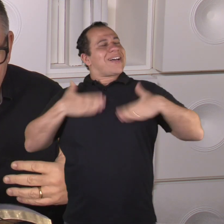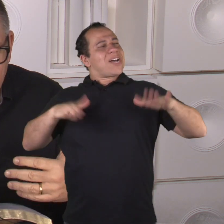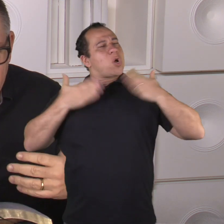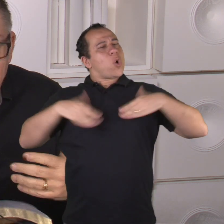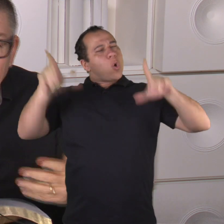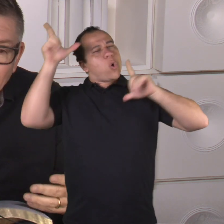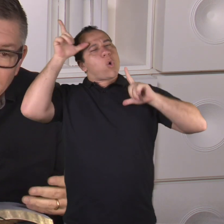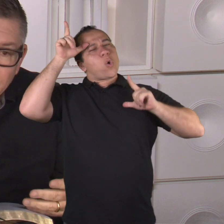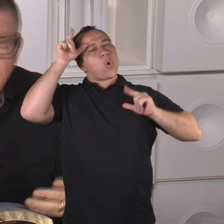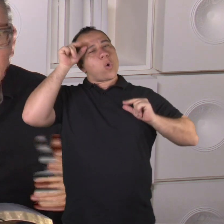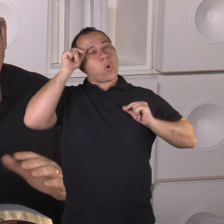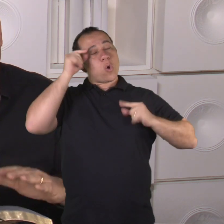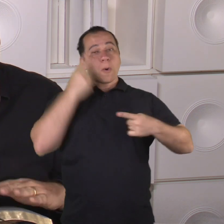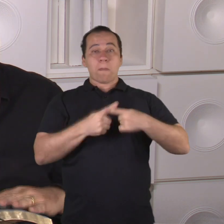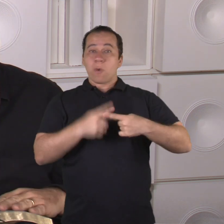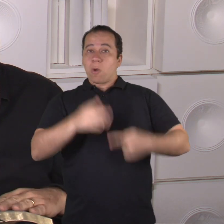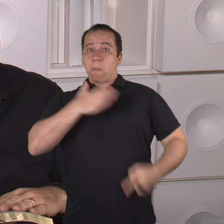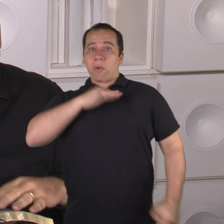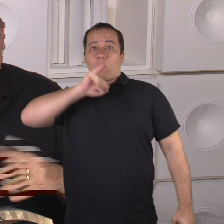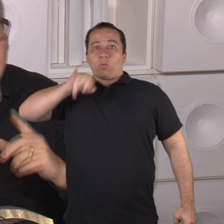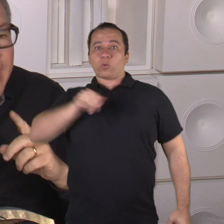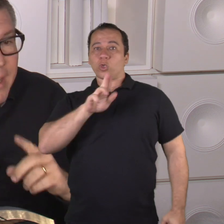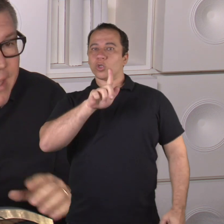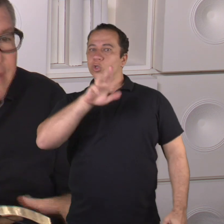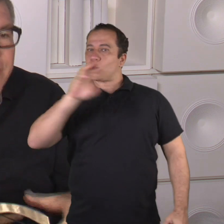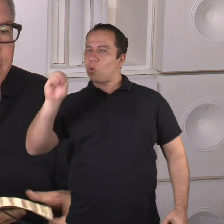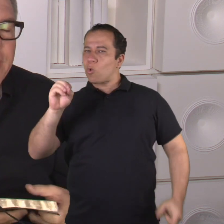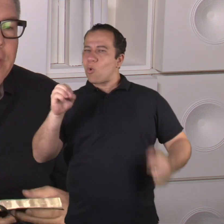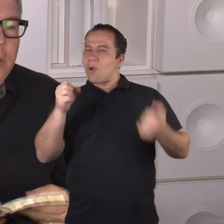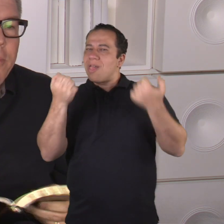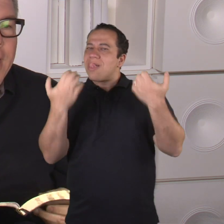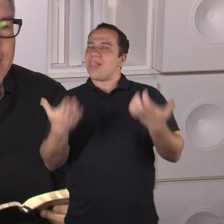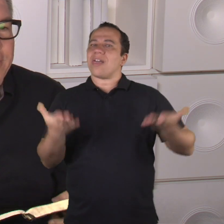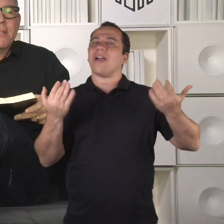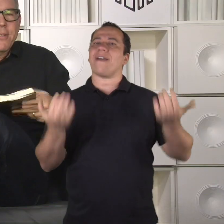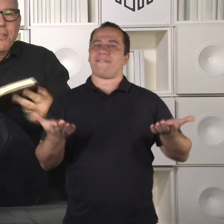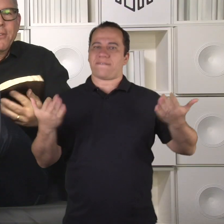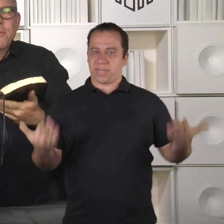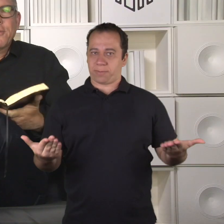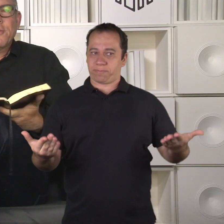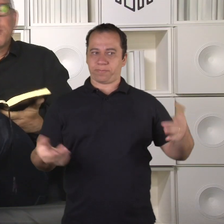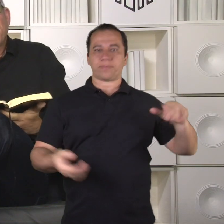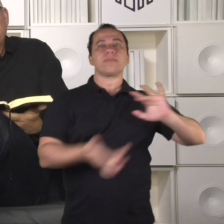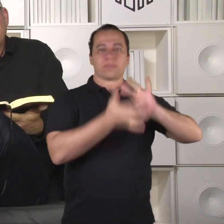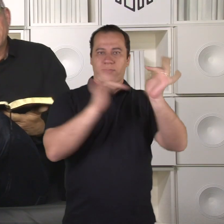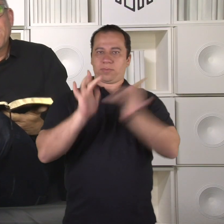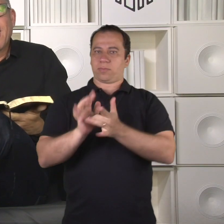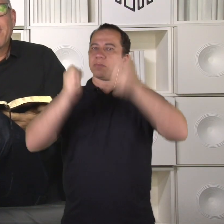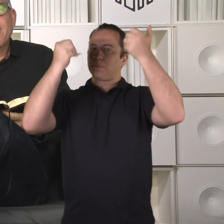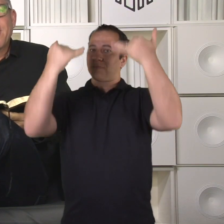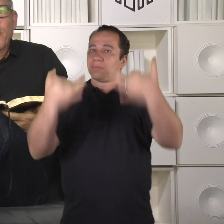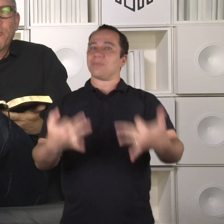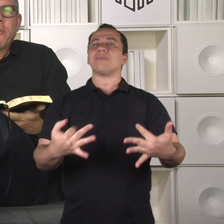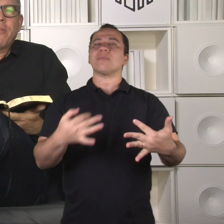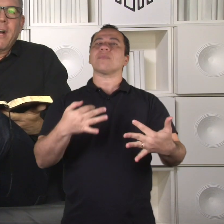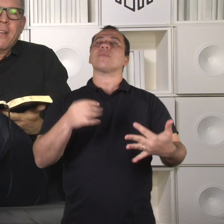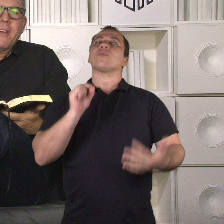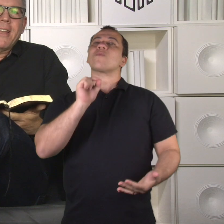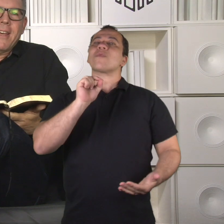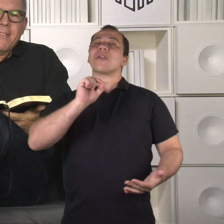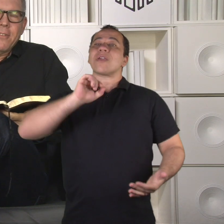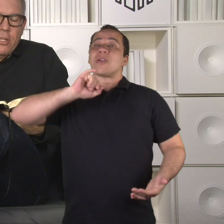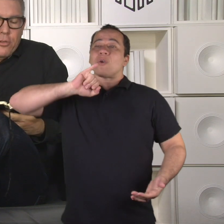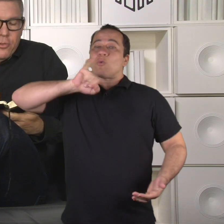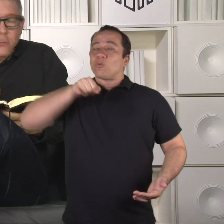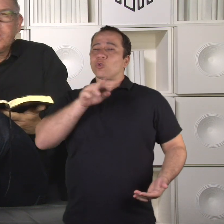meu jugo é suave e o meu fardo é leve. Palavras de Jesus, o meu jugo é suave, o meu fardo